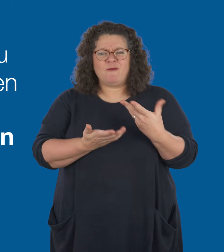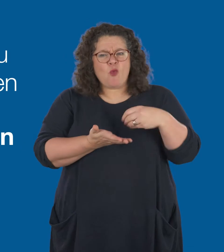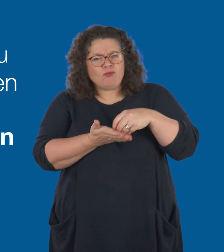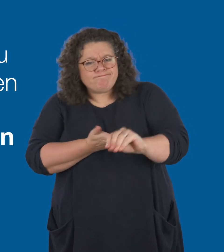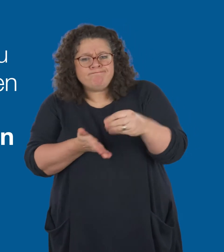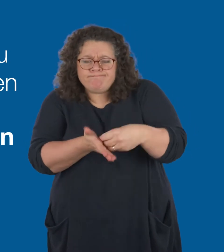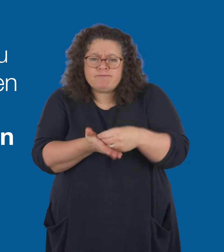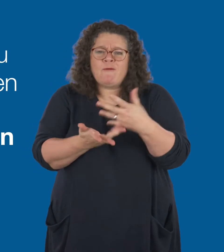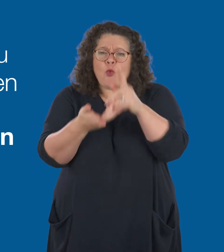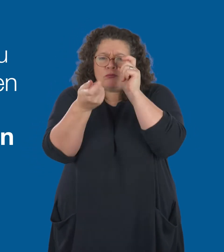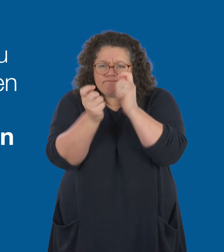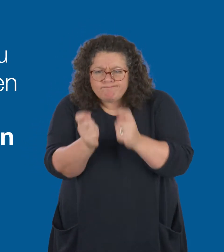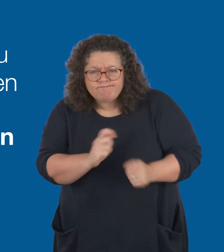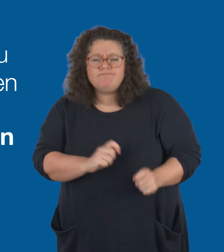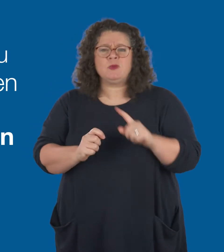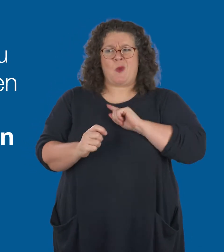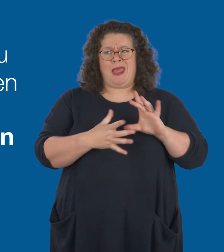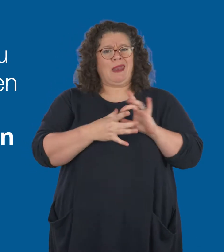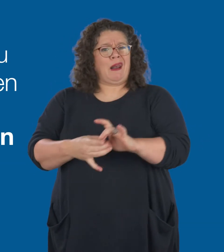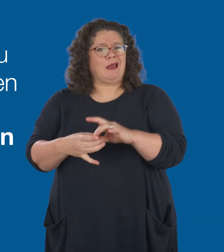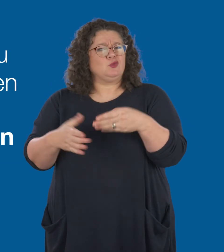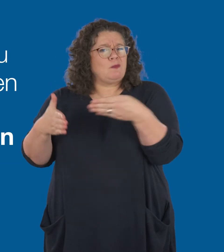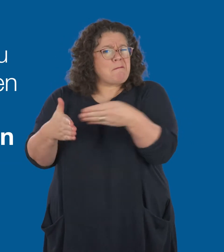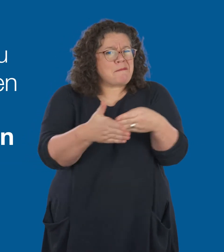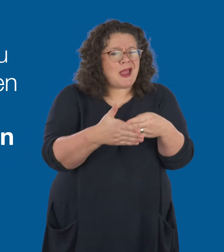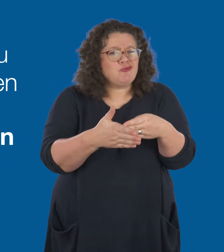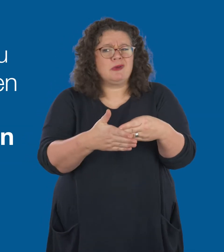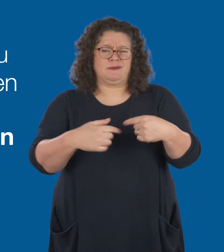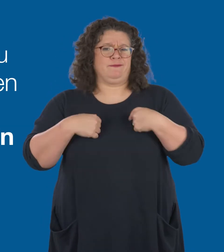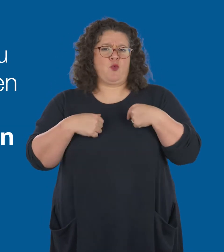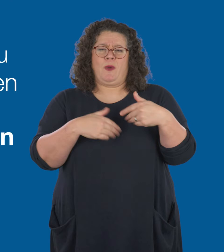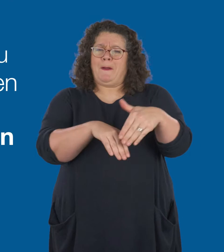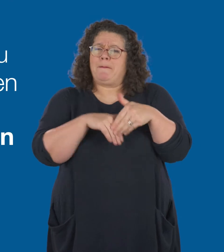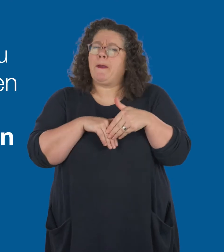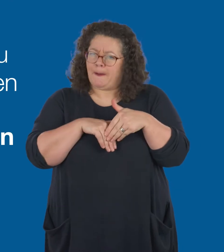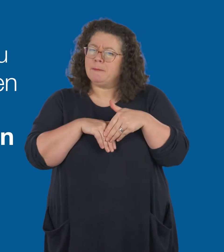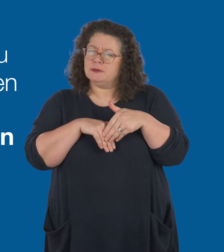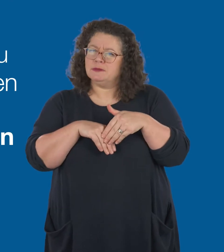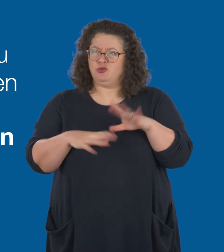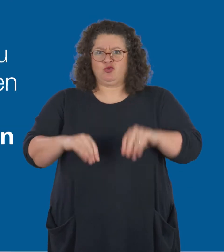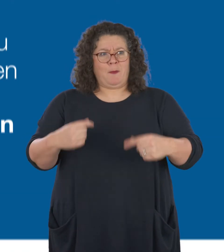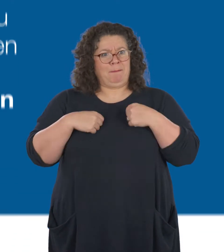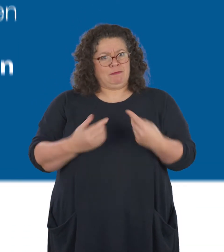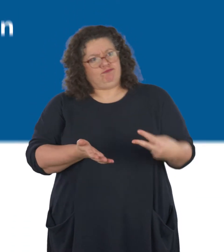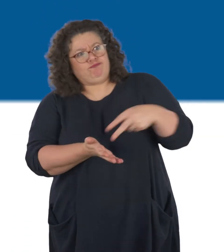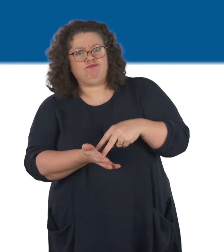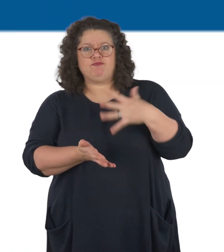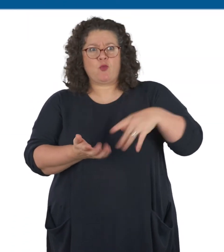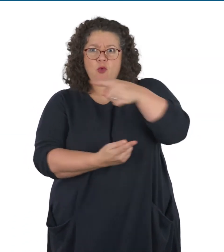yr addasiadau resymol sydd ei hangen i oresgyn y rwystrau sy'n gysylltiedig â nam a fyddai fel arall yn eich atal